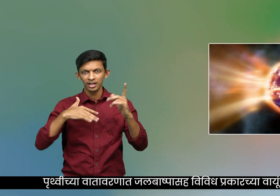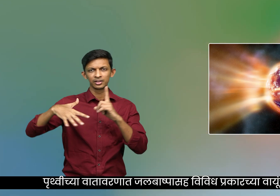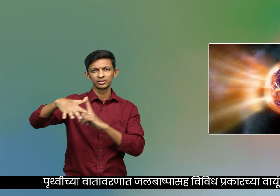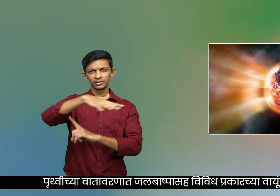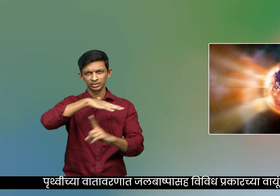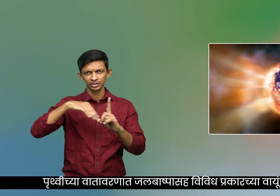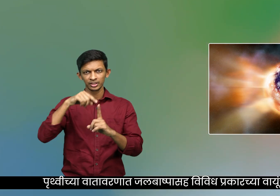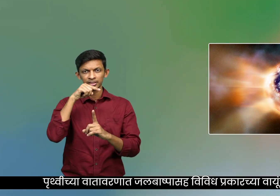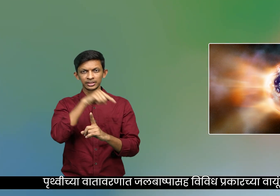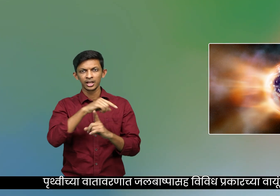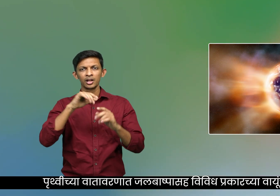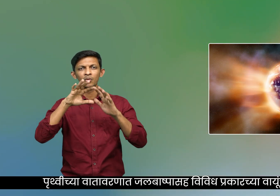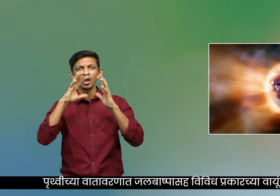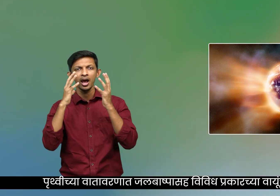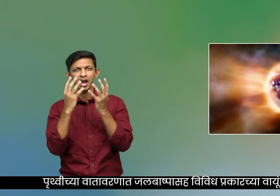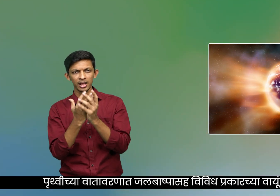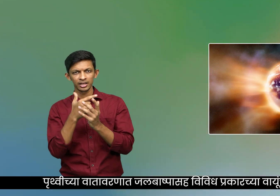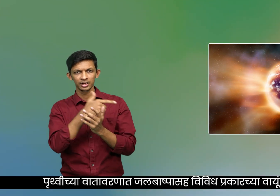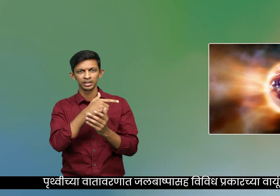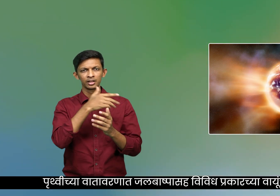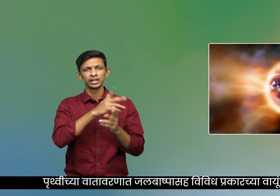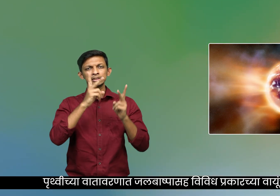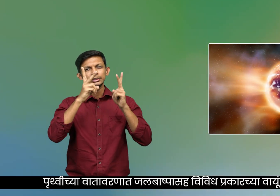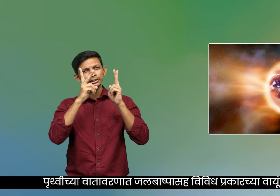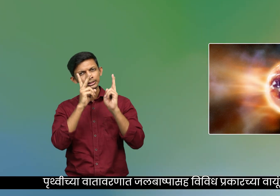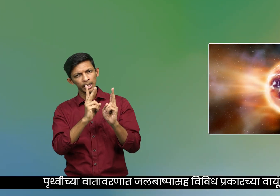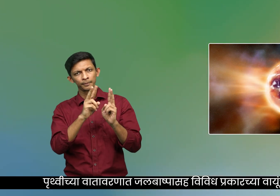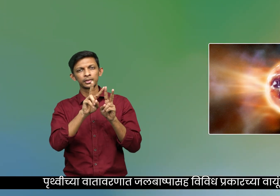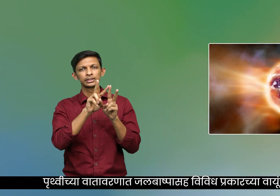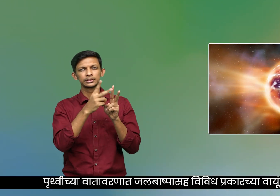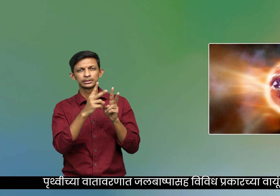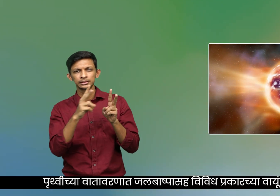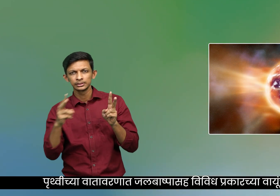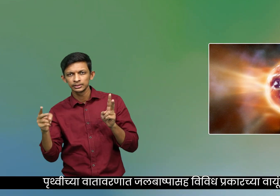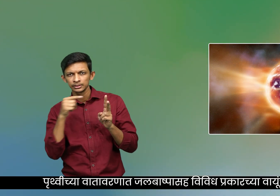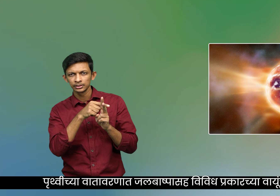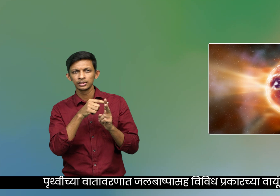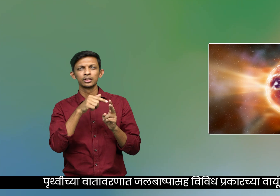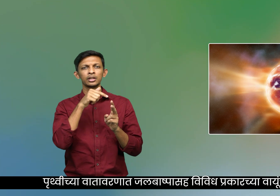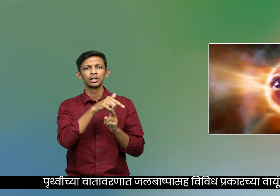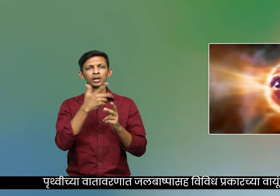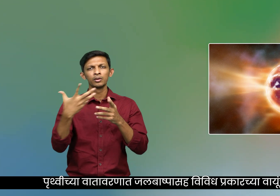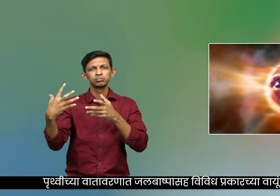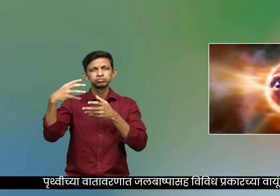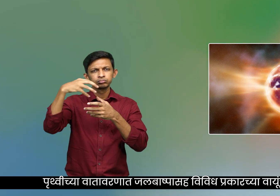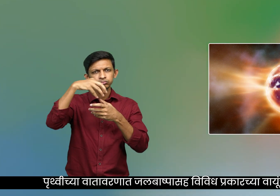पृथ्वीच्या वातावरणात जलबाष्पासह विविध प्रकारच्या वायूंचा समावेश होता.